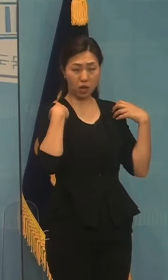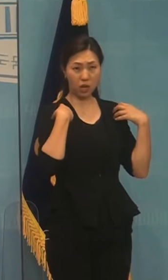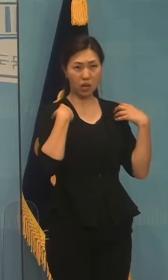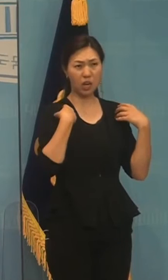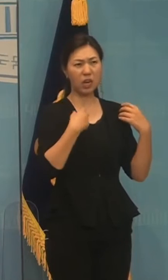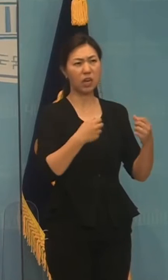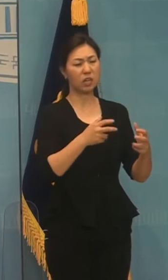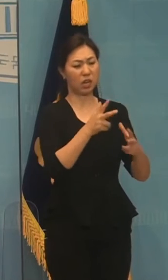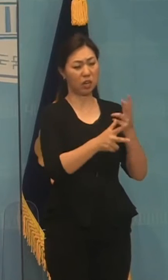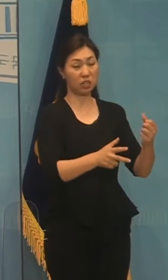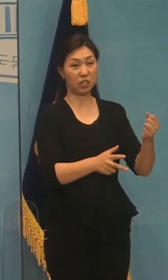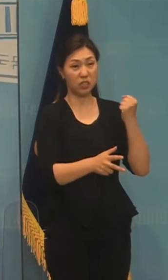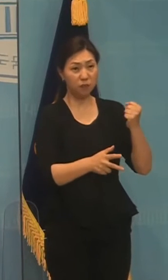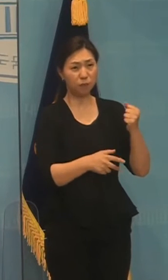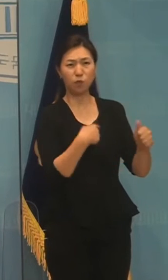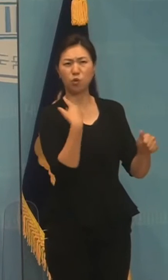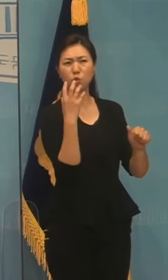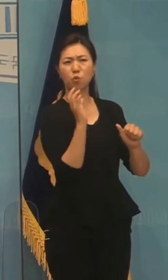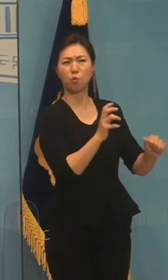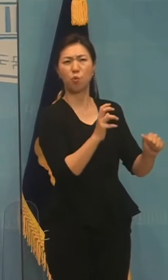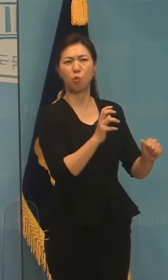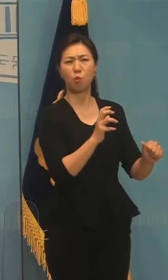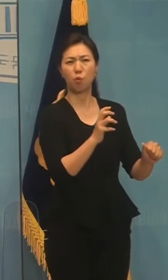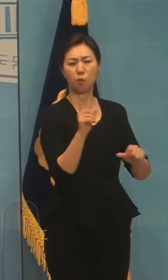도돌이표 교섭단체 대표연설을